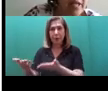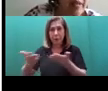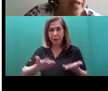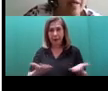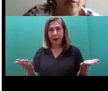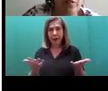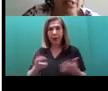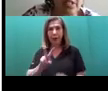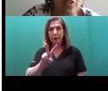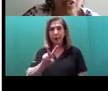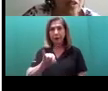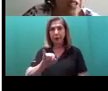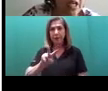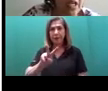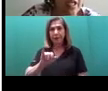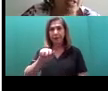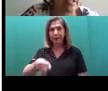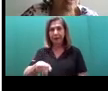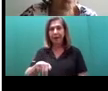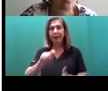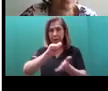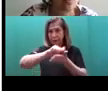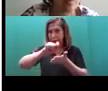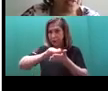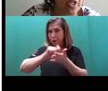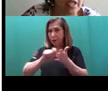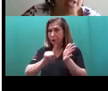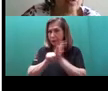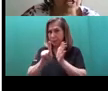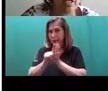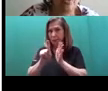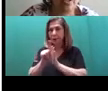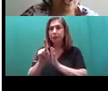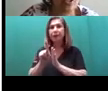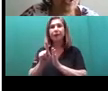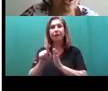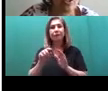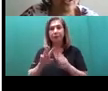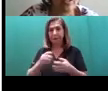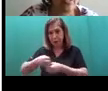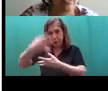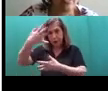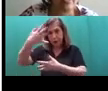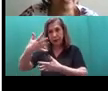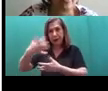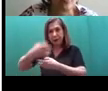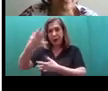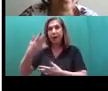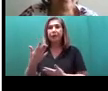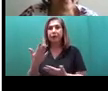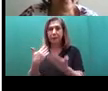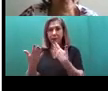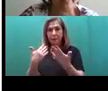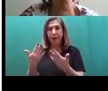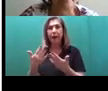Vivian, lembrando vocês de anotarem as questões, compartilhar aqui no chat, que a gente, na